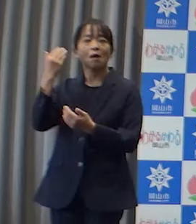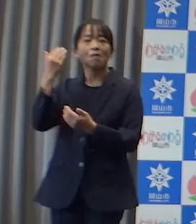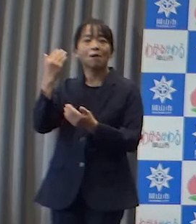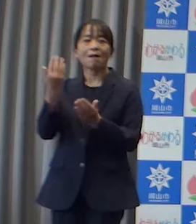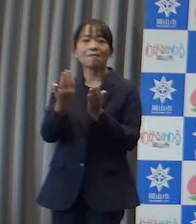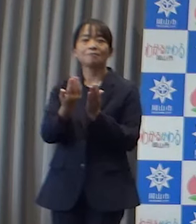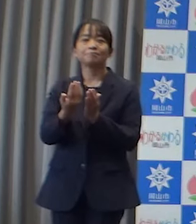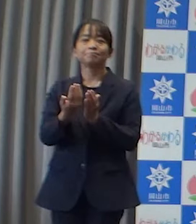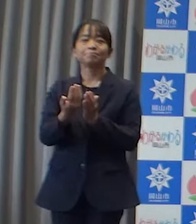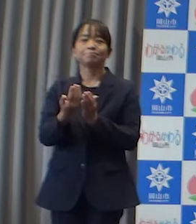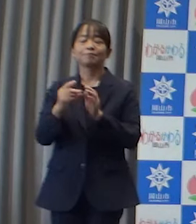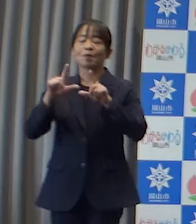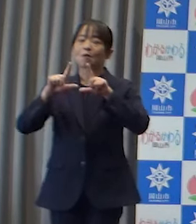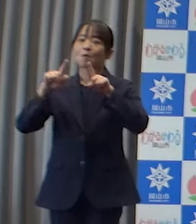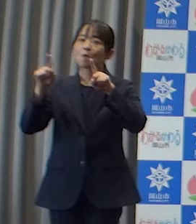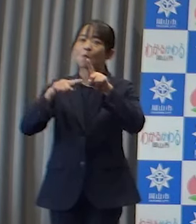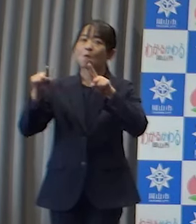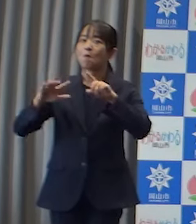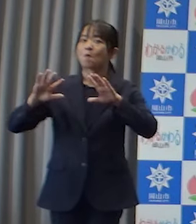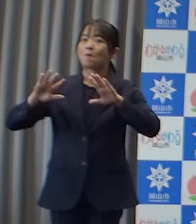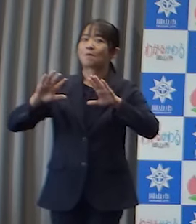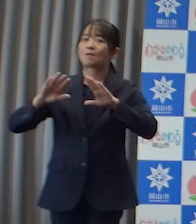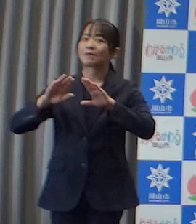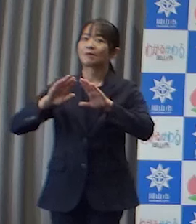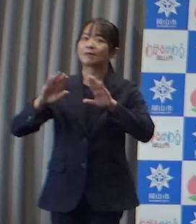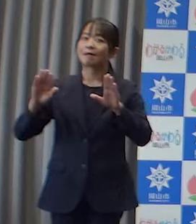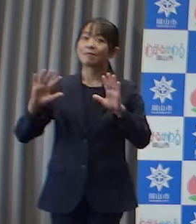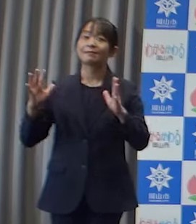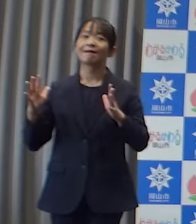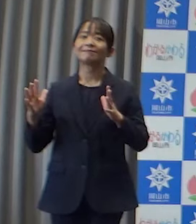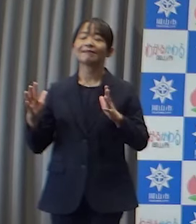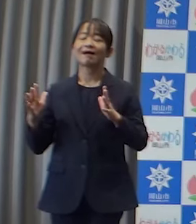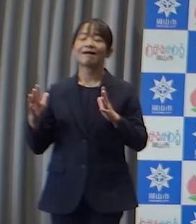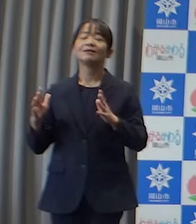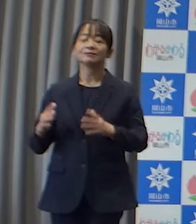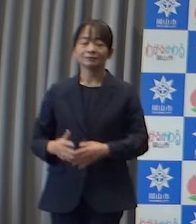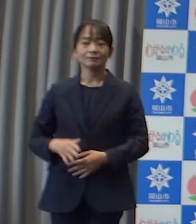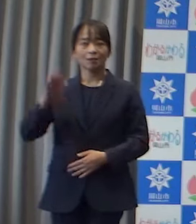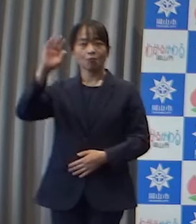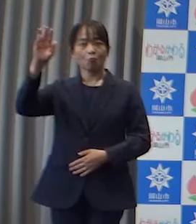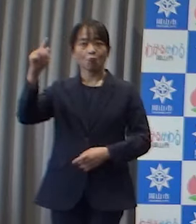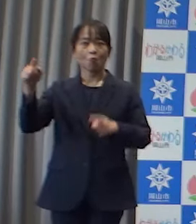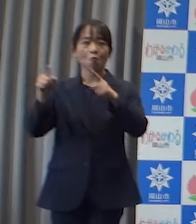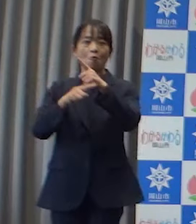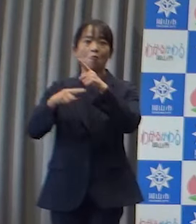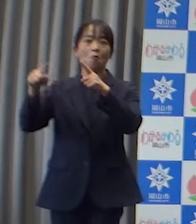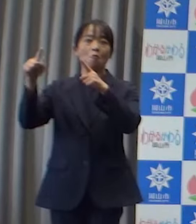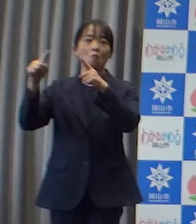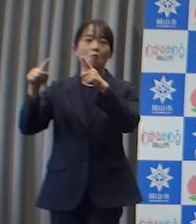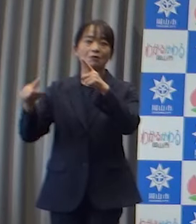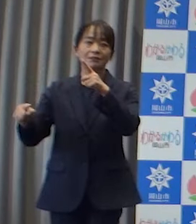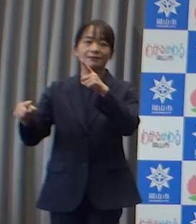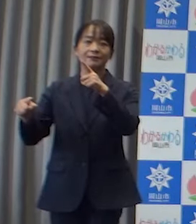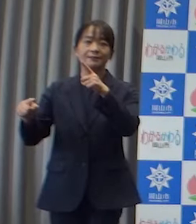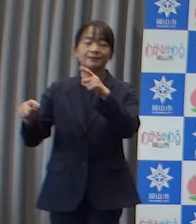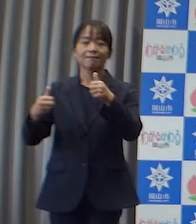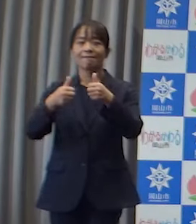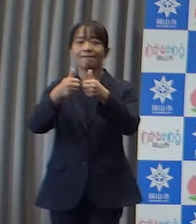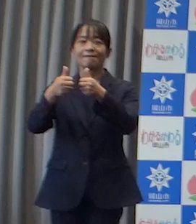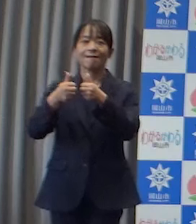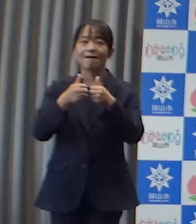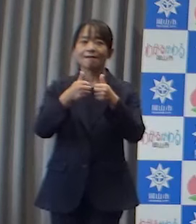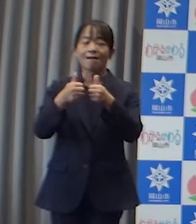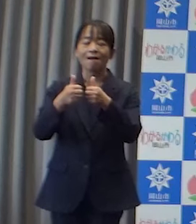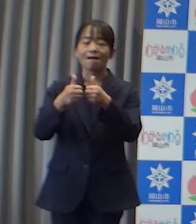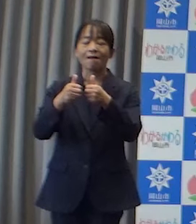れども、今後ですね、公式で会談をする、協議をする、で、これからのその課題解決に結びつけていく